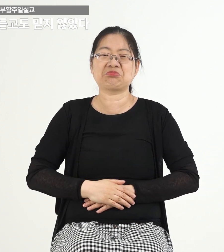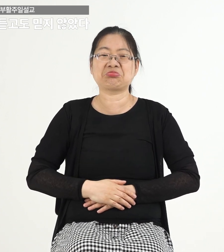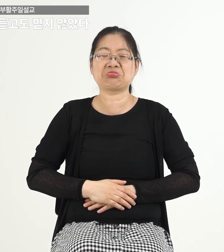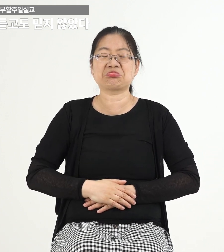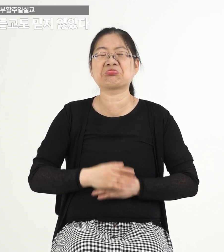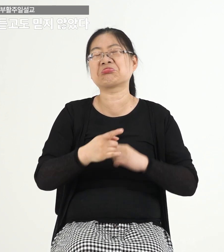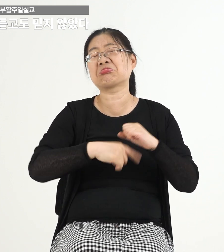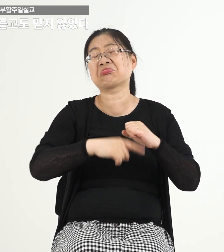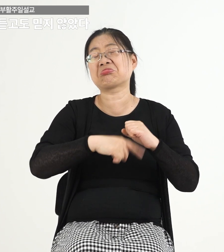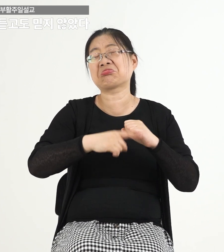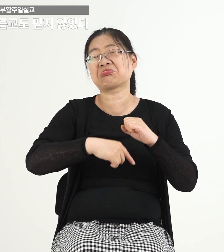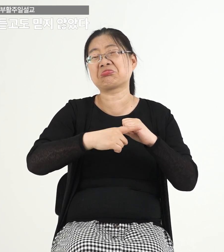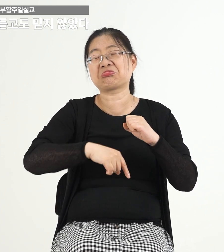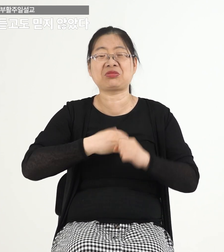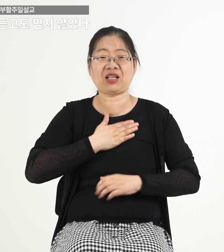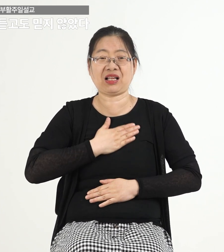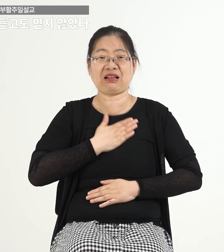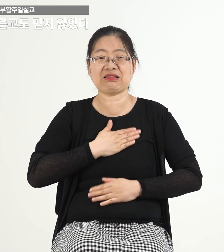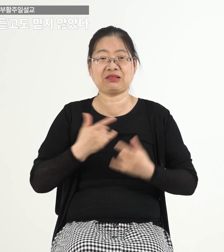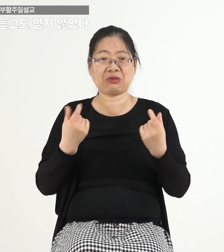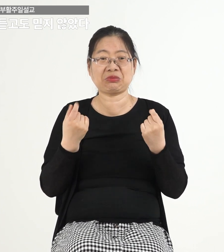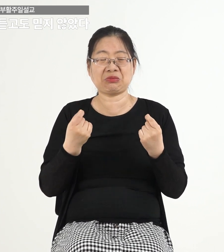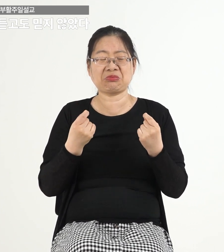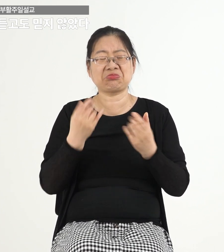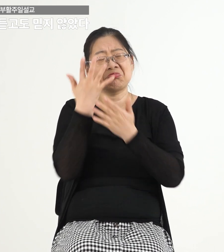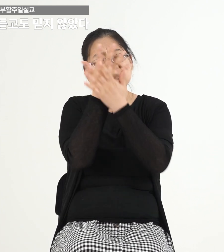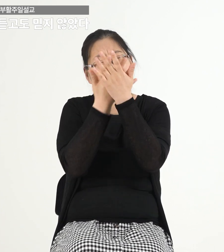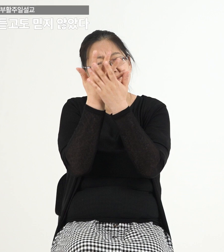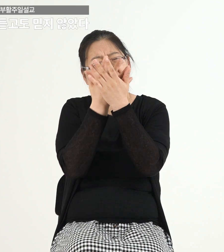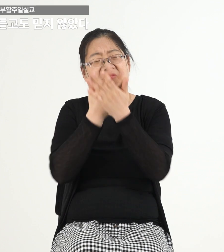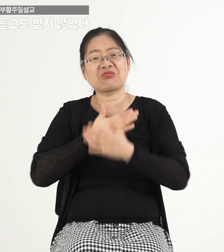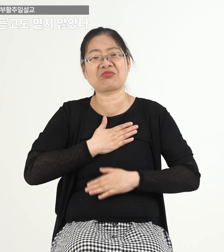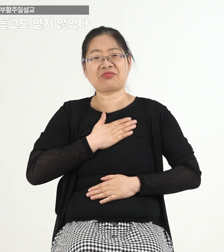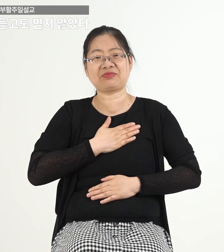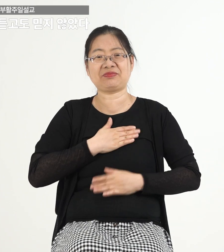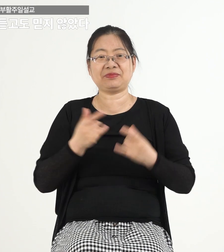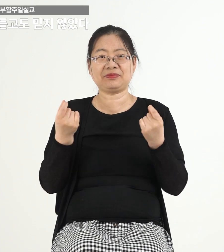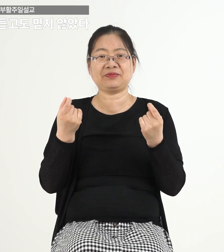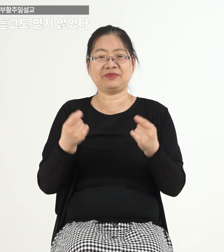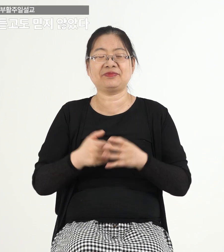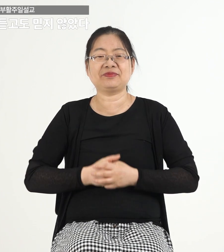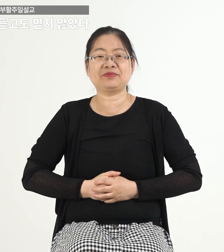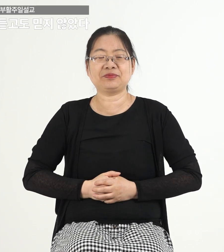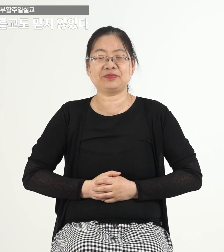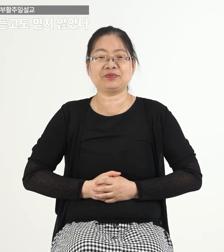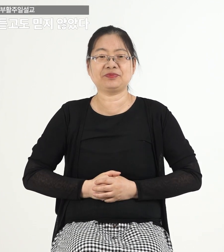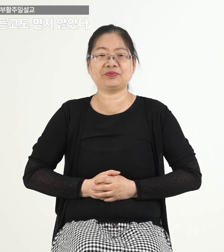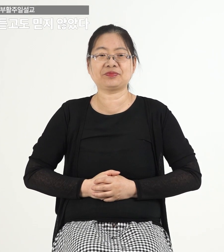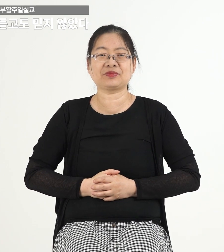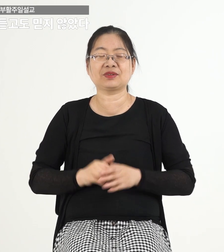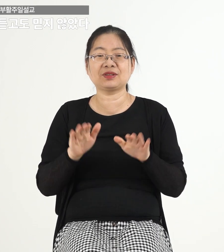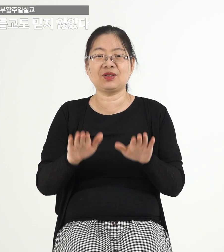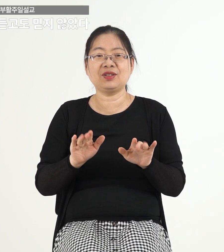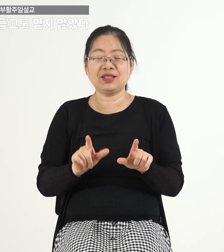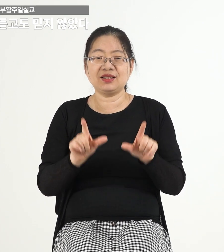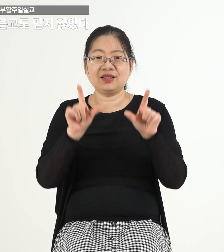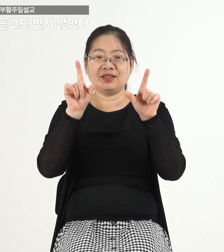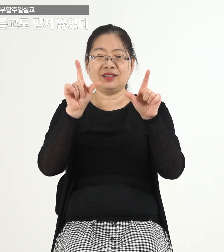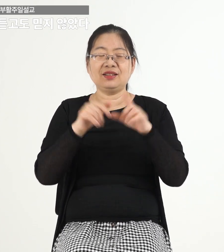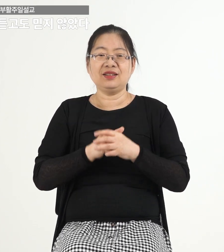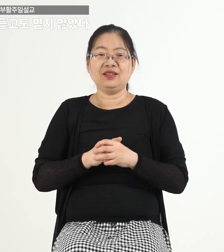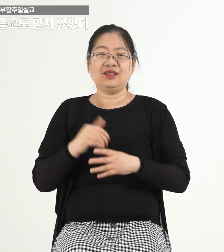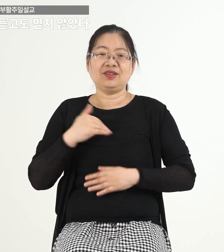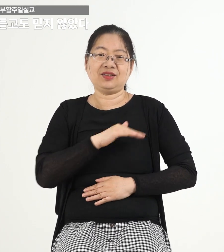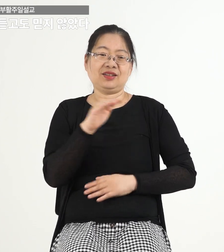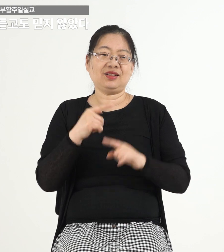겉절이식으로 알고 있는 겁니다. 피상적으로 알고 있는 겁니다. 그러니까 오늘날